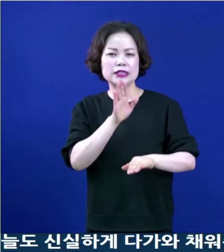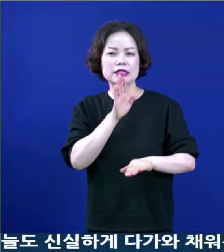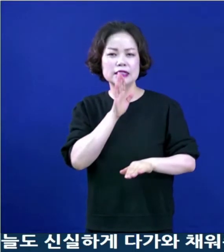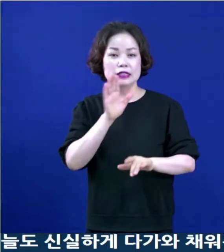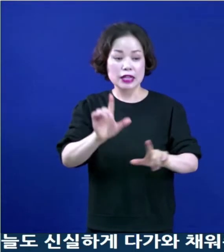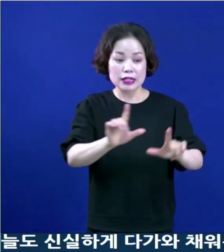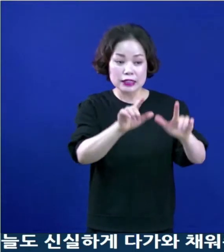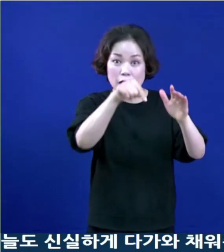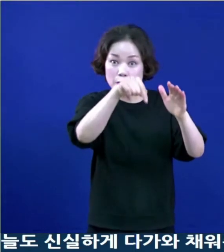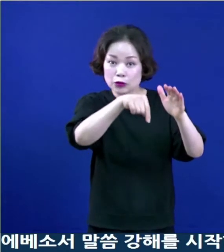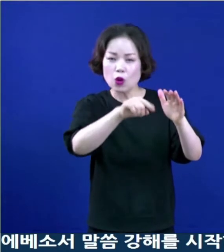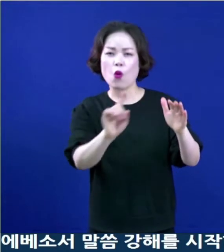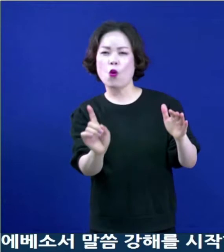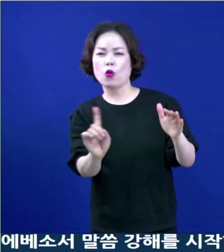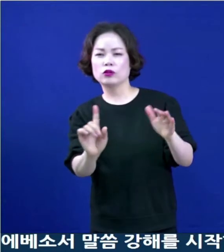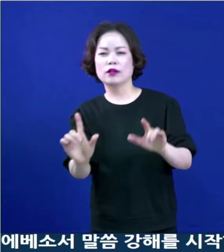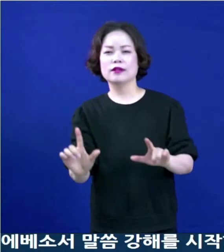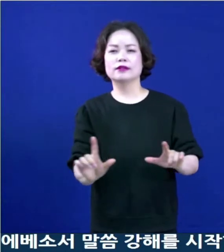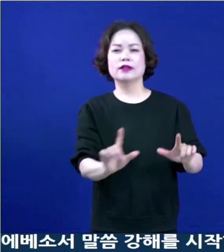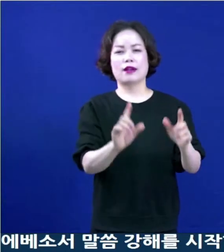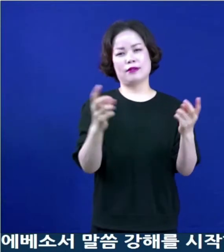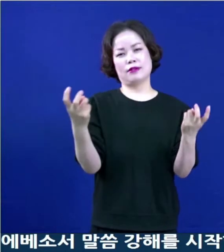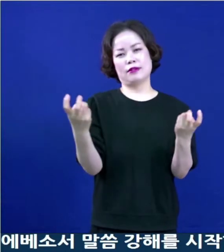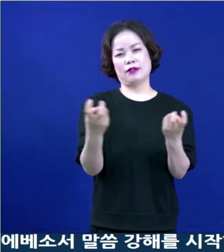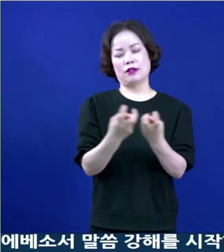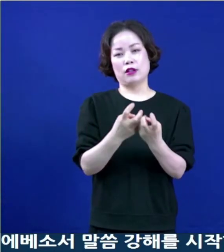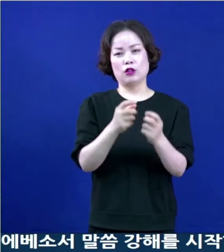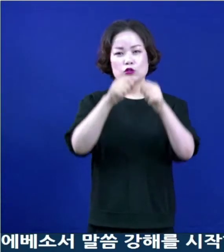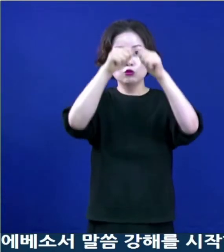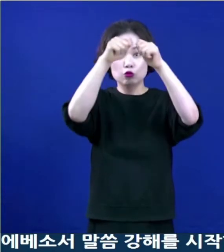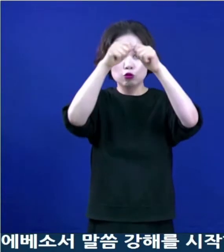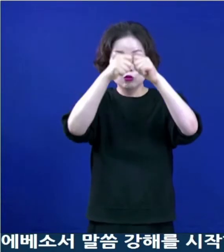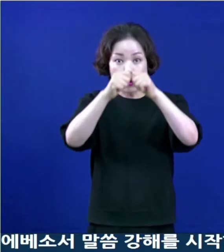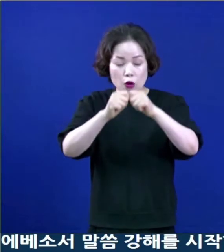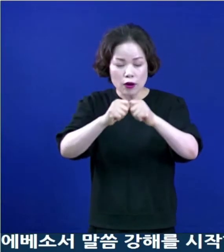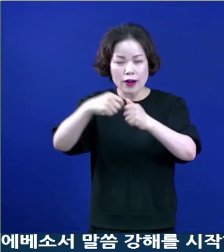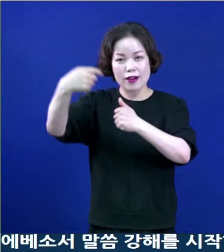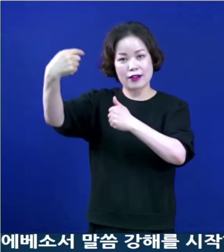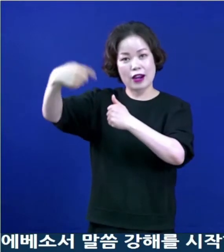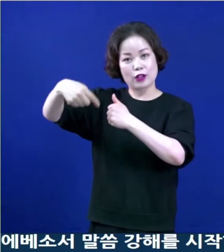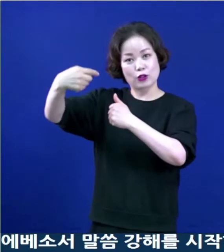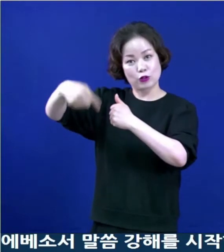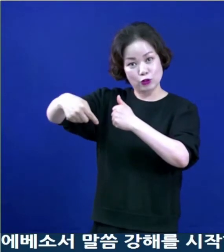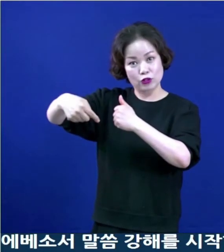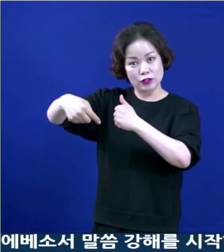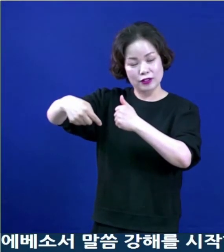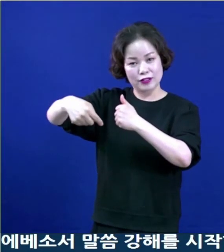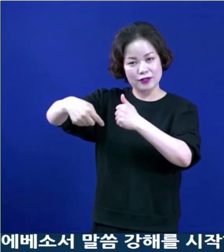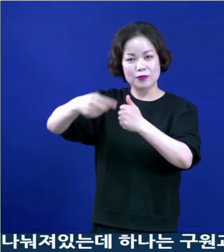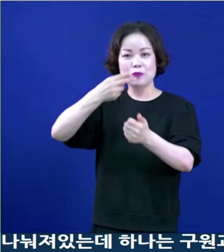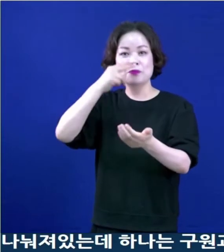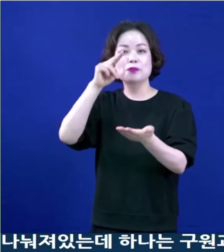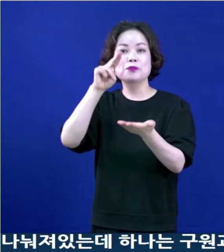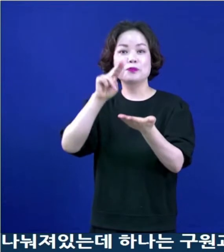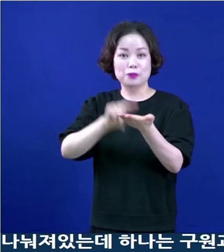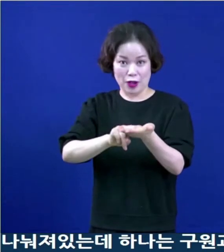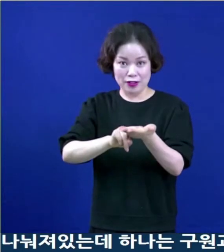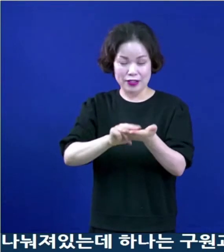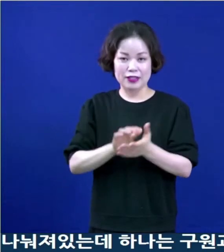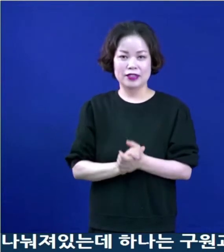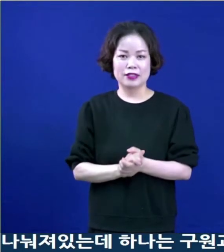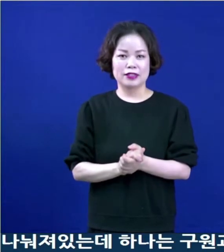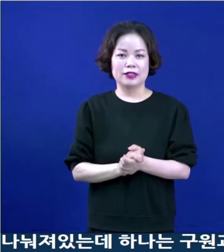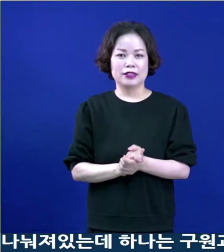속에서 어떻게 살아야 할지를 구체적으로 가르치는 편지입니다.